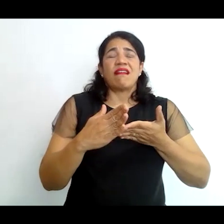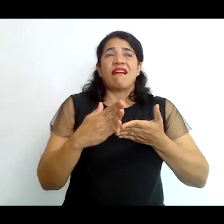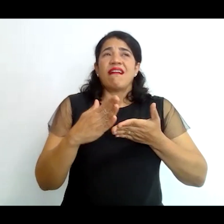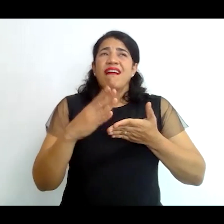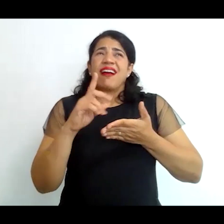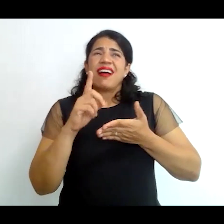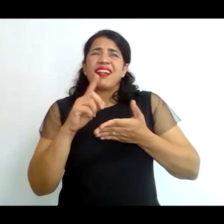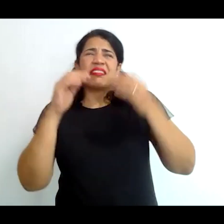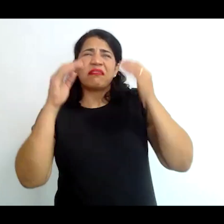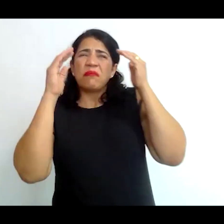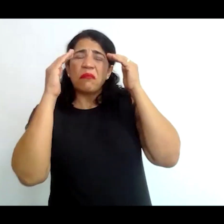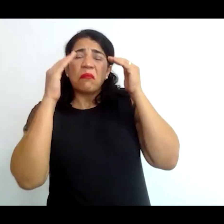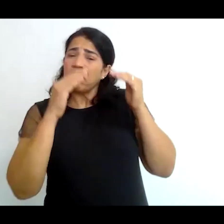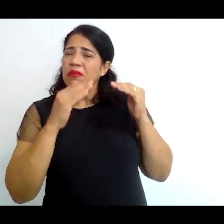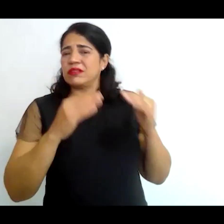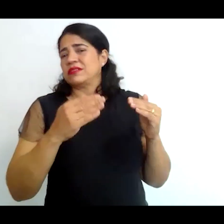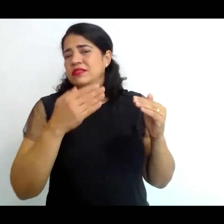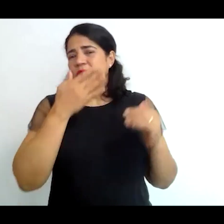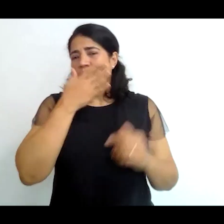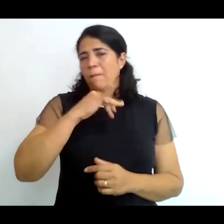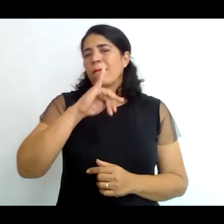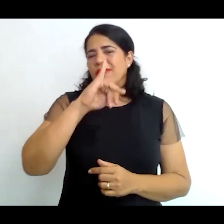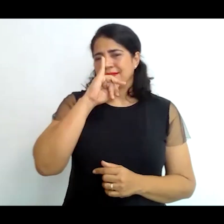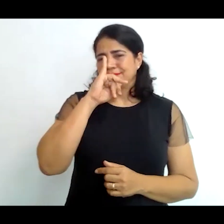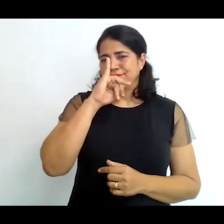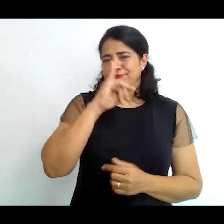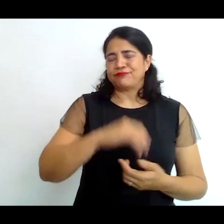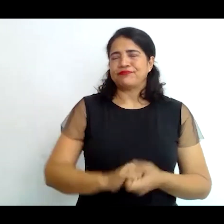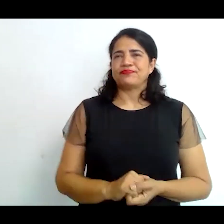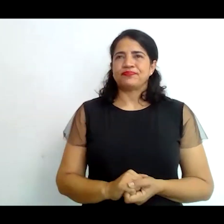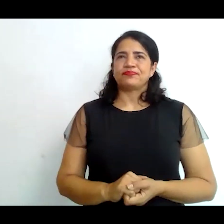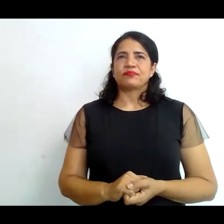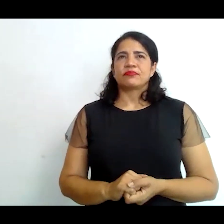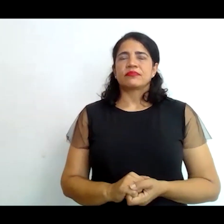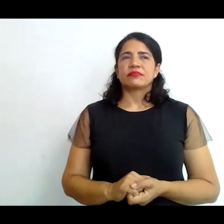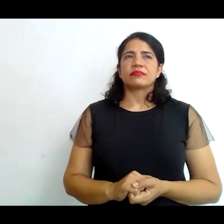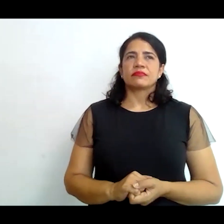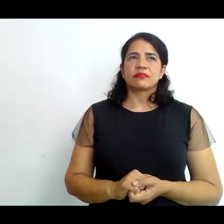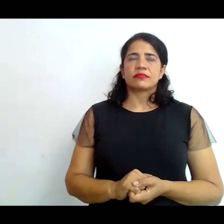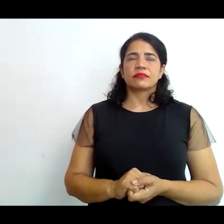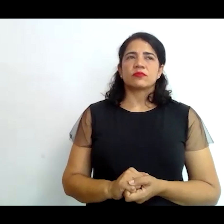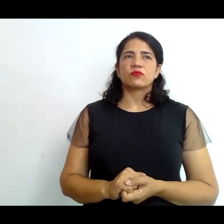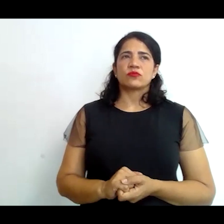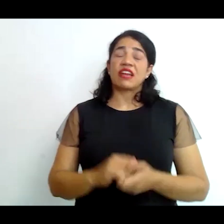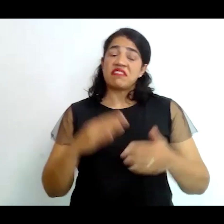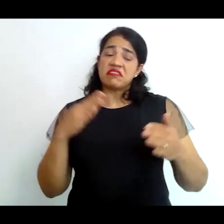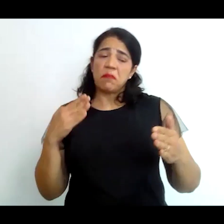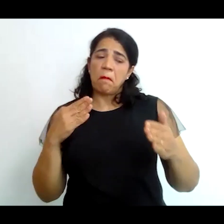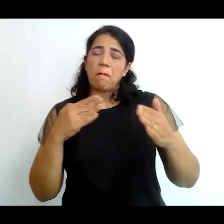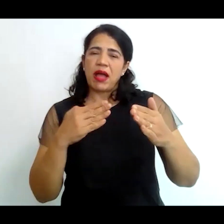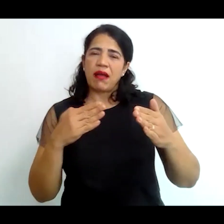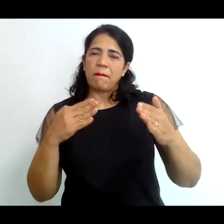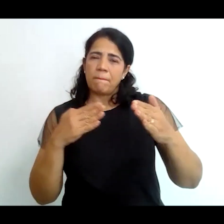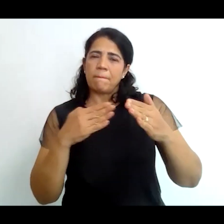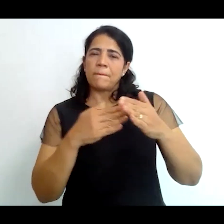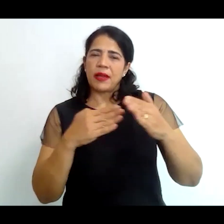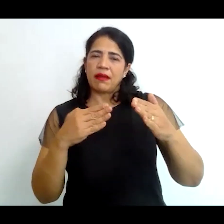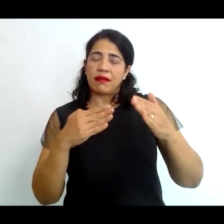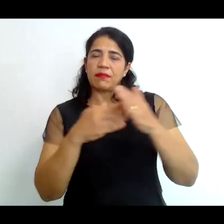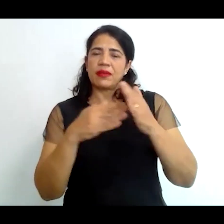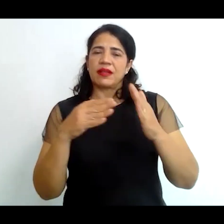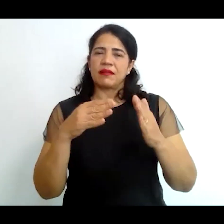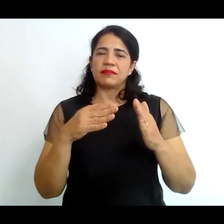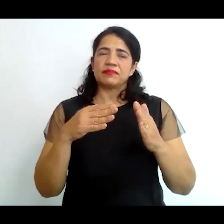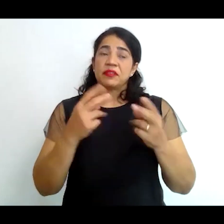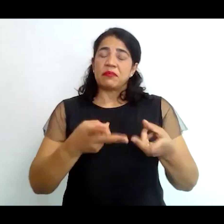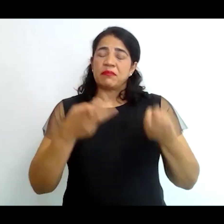ele pode ir, né? Testando até onde ele pode ir. E começa a desobedecer, especialmente, irmão, na nossa